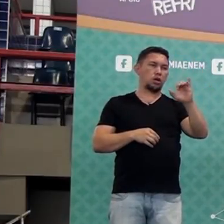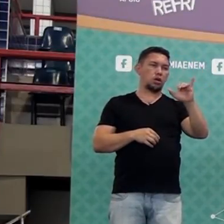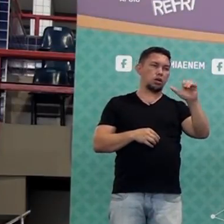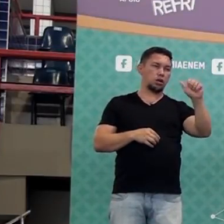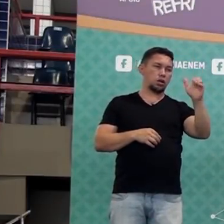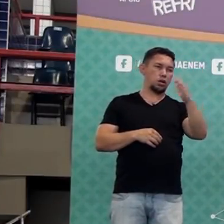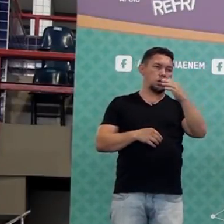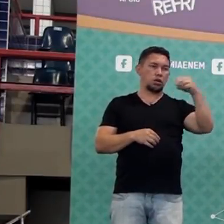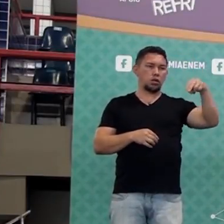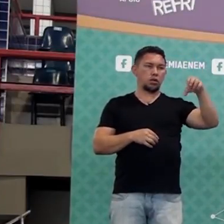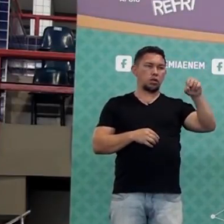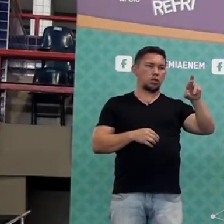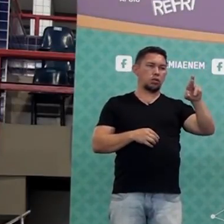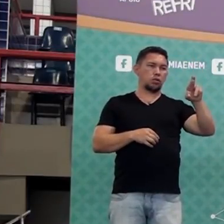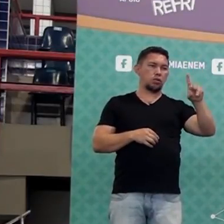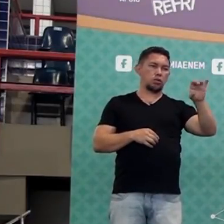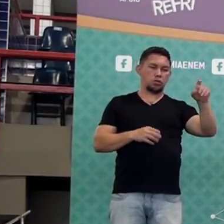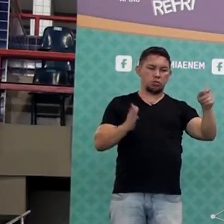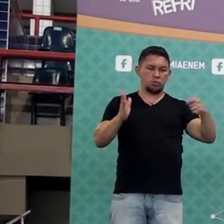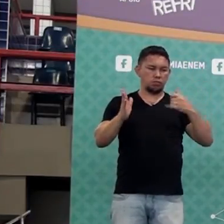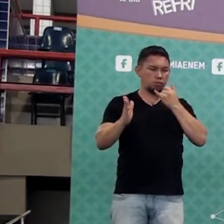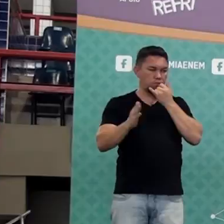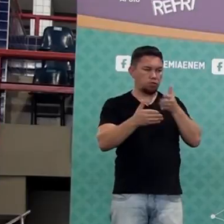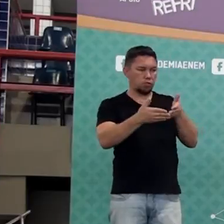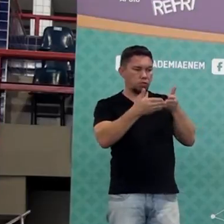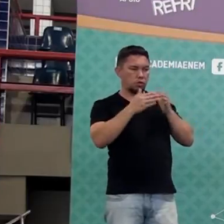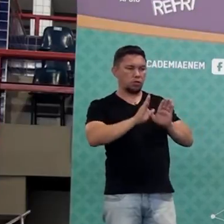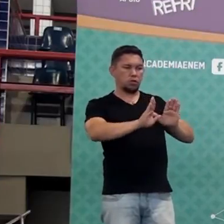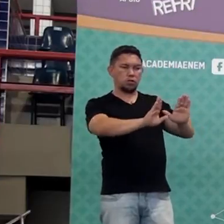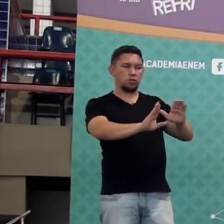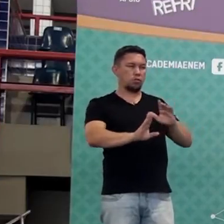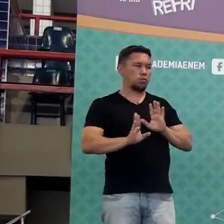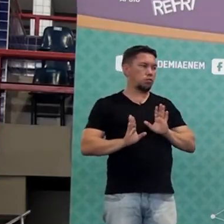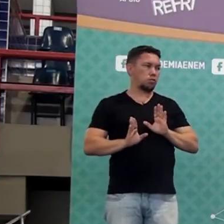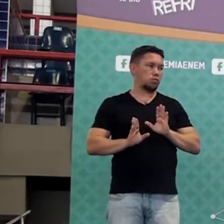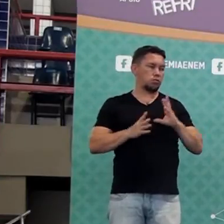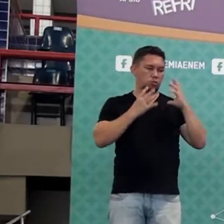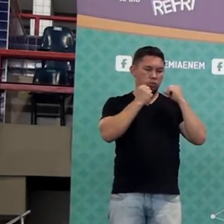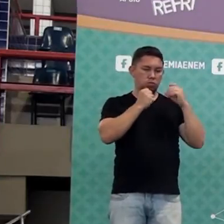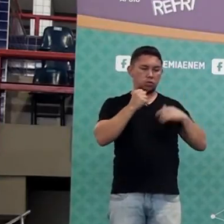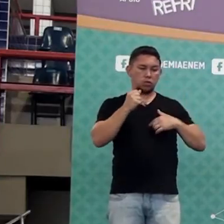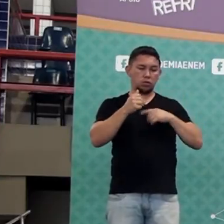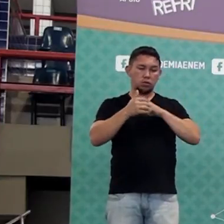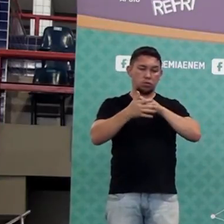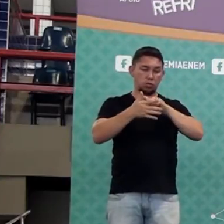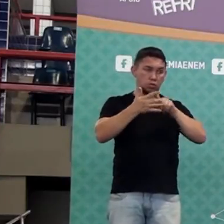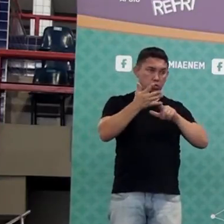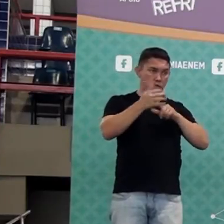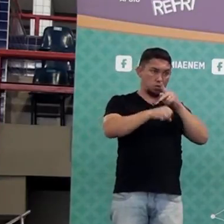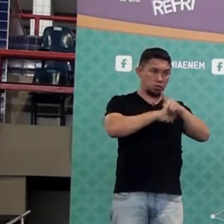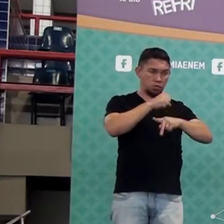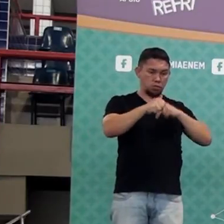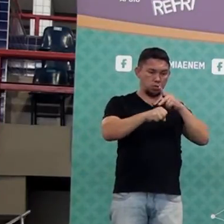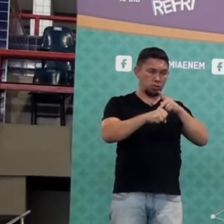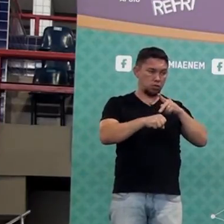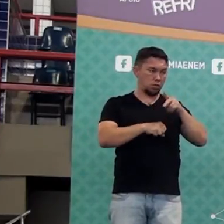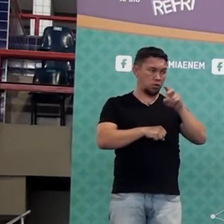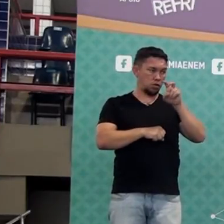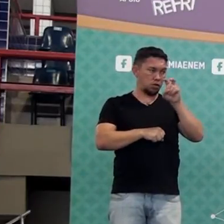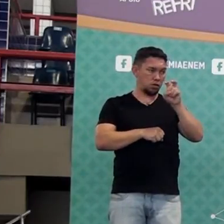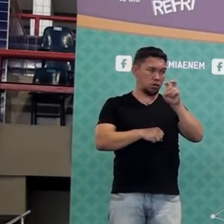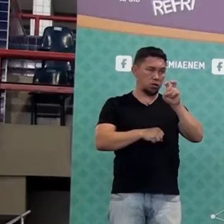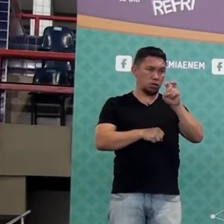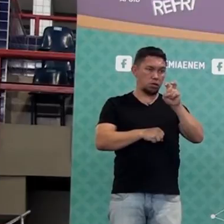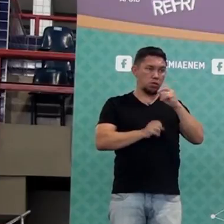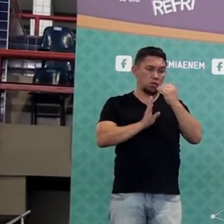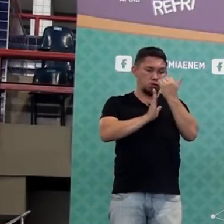do Norte iria assinar, tá? O problema, gente, é que esses 5 países prometeram reduzir seus